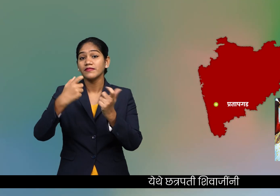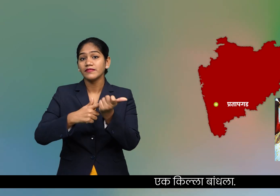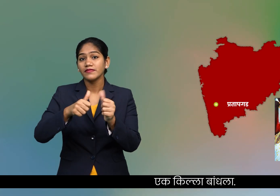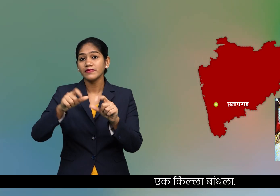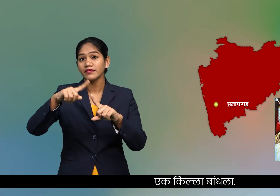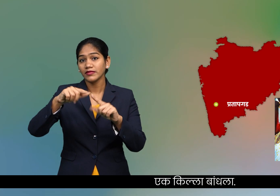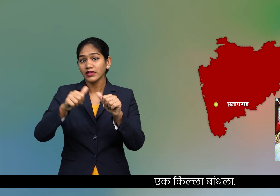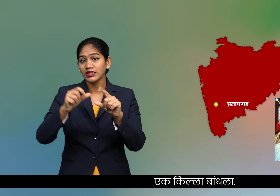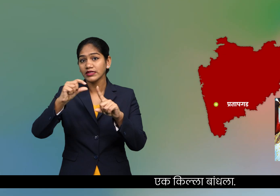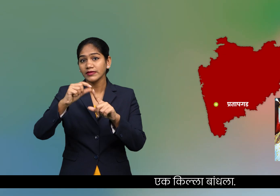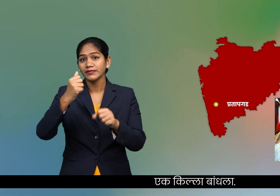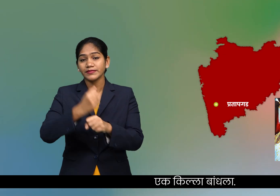एक किल्ला बांधला.